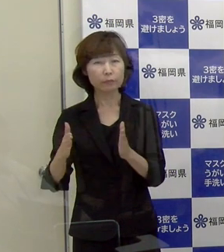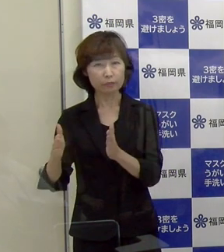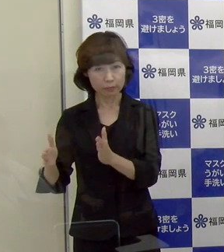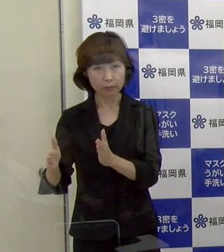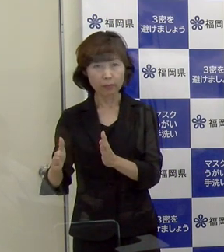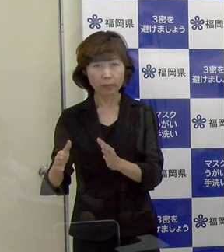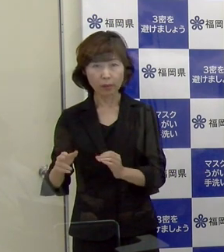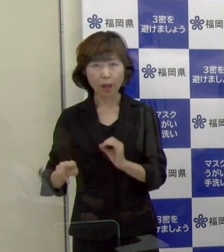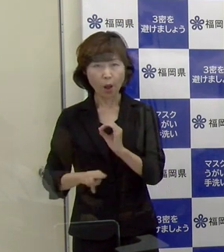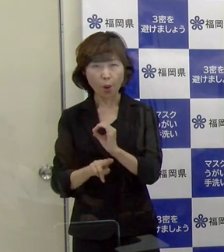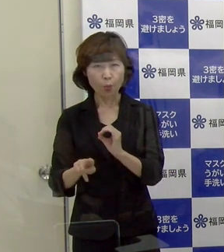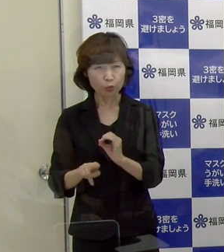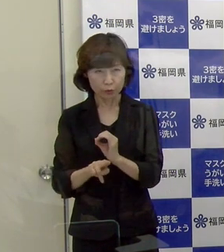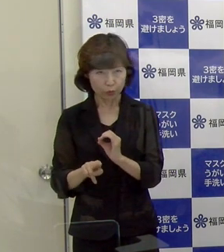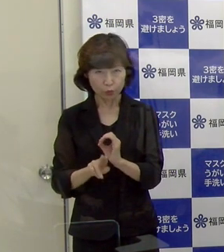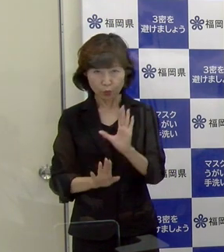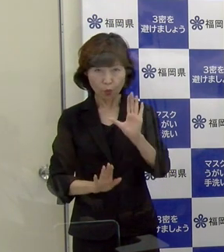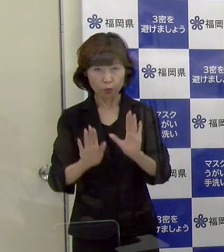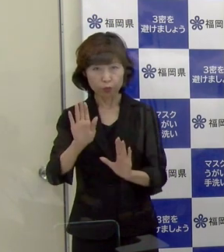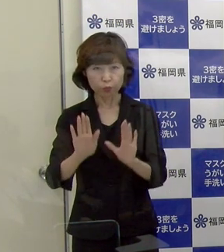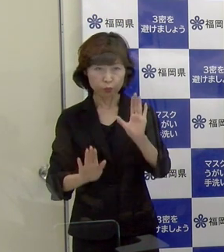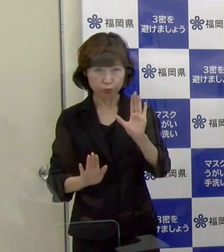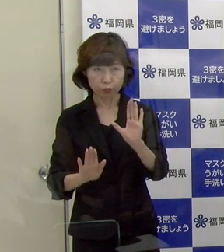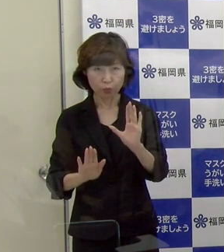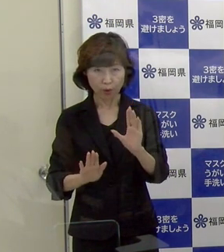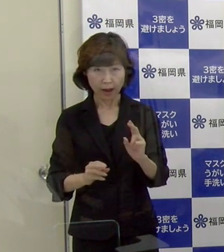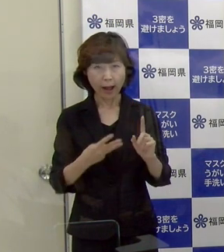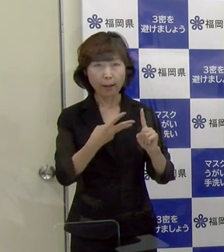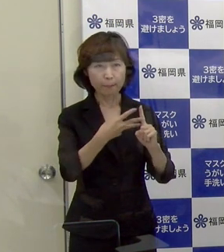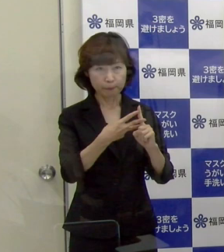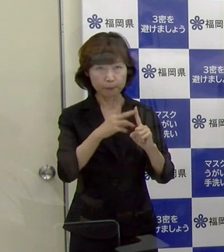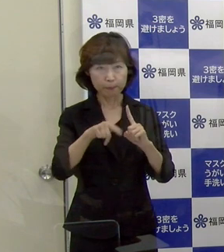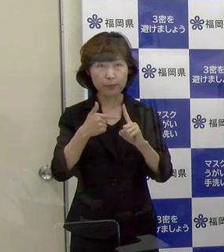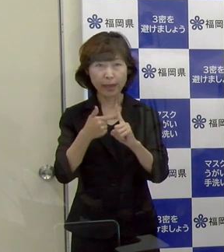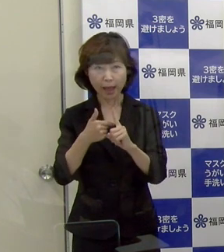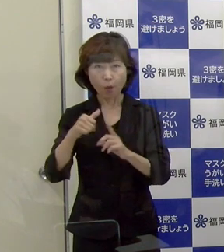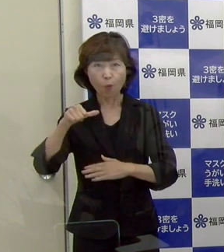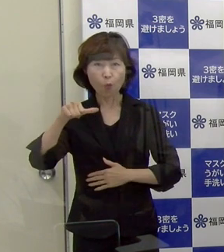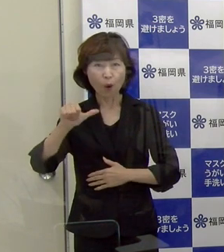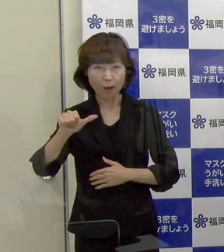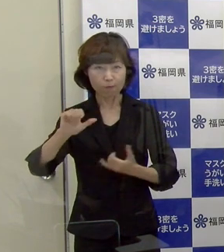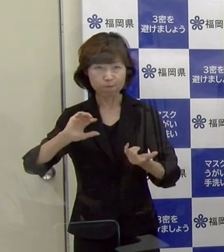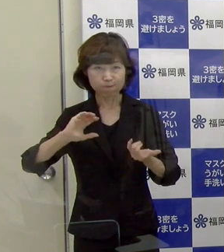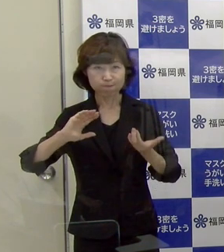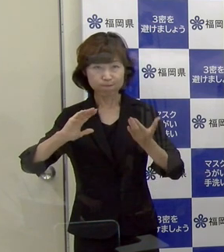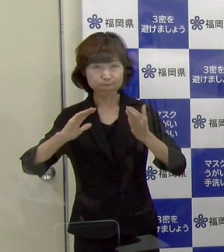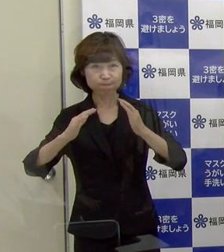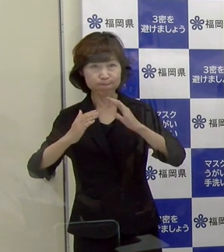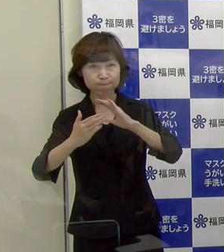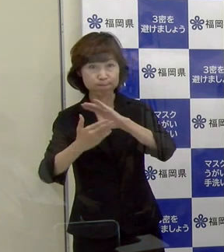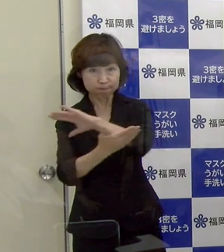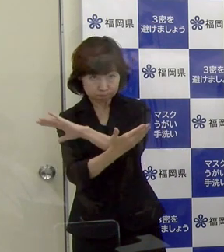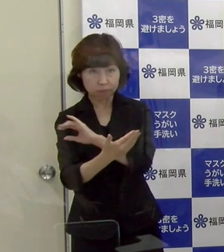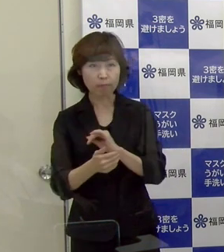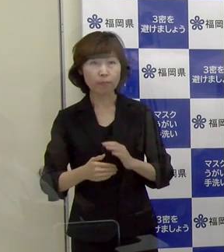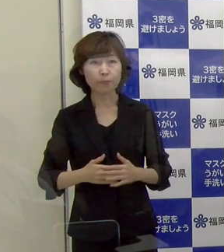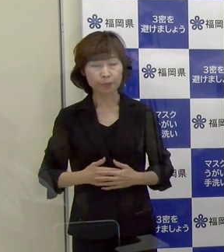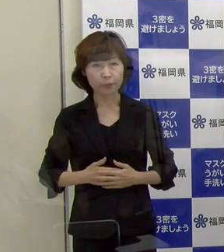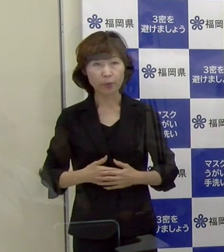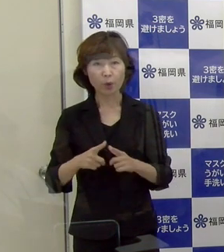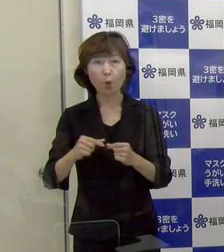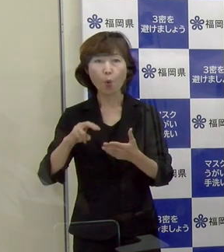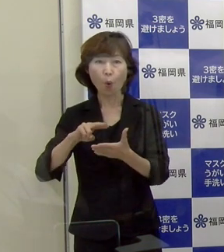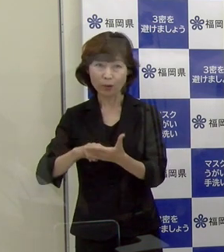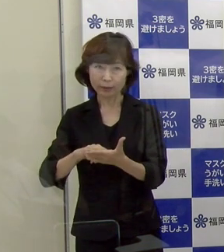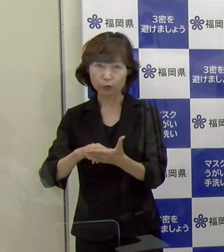ウイルスの状態でございますがbf 5型との置き換わりが一段と進んでおります航空立